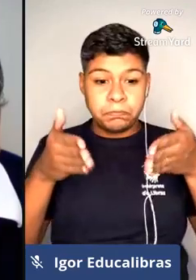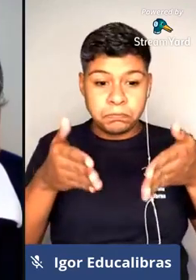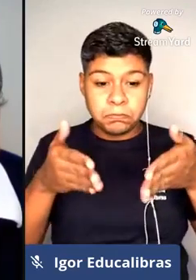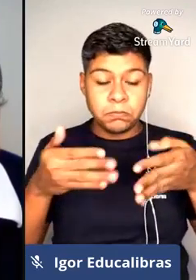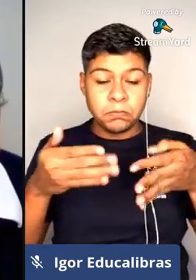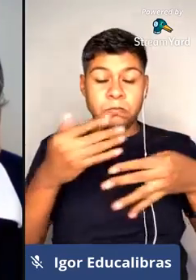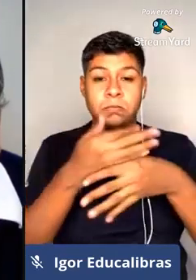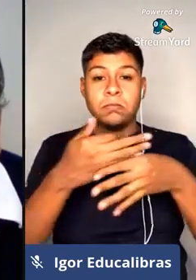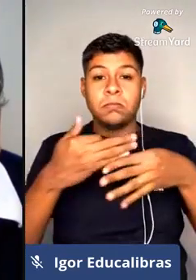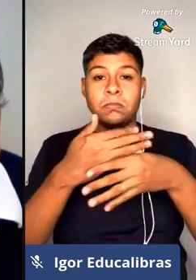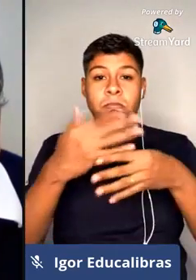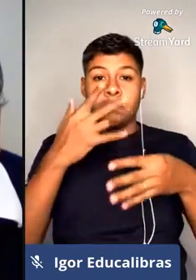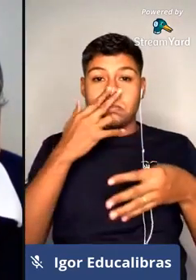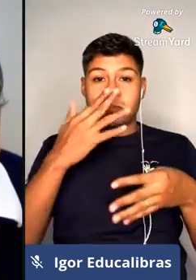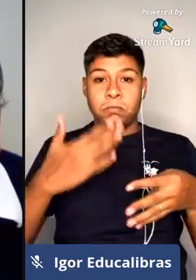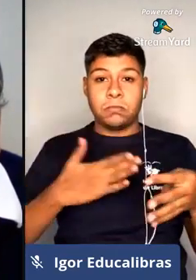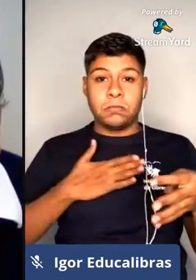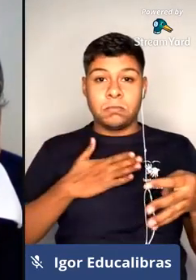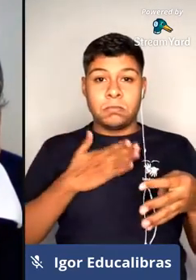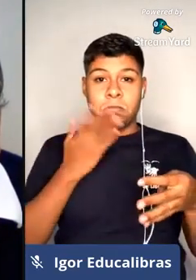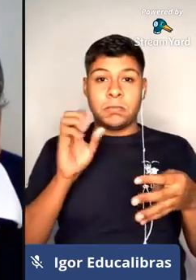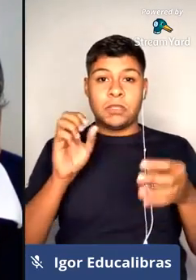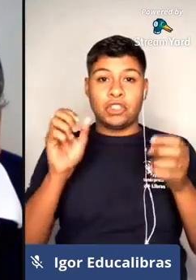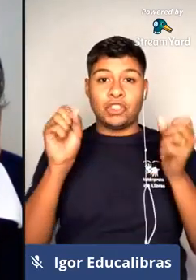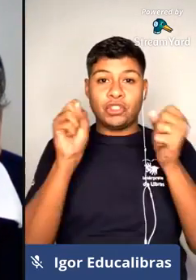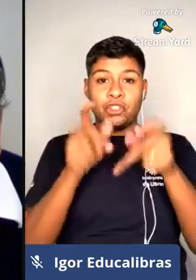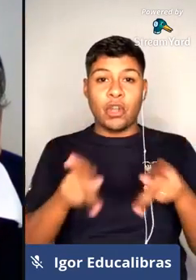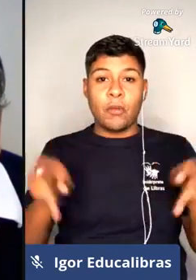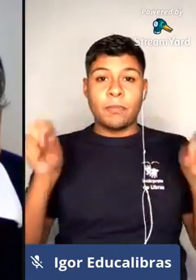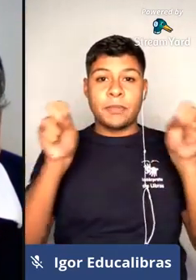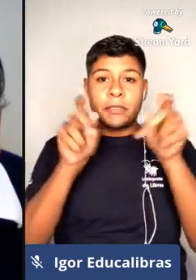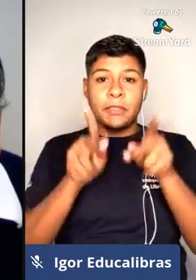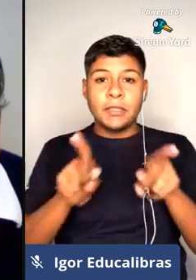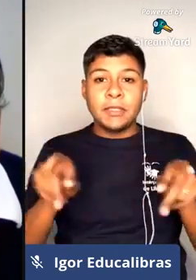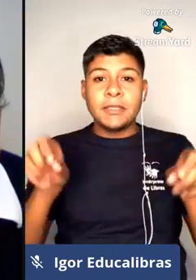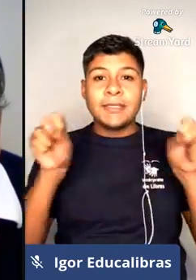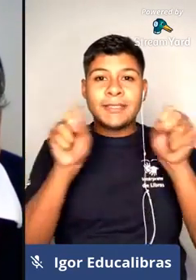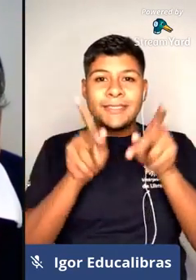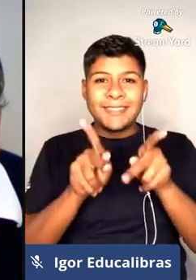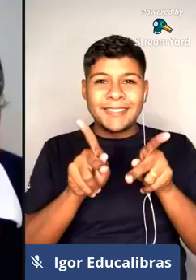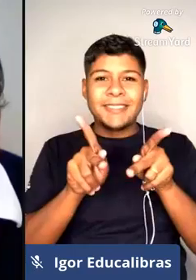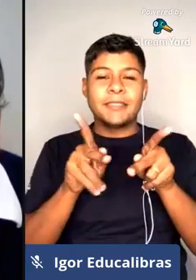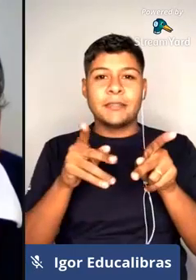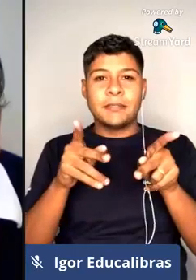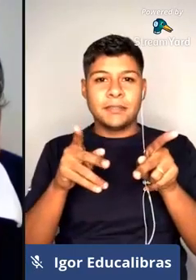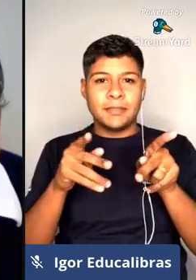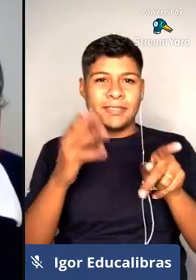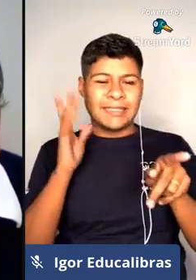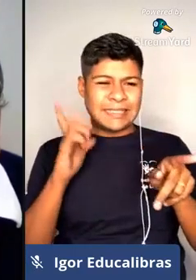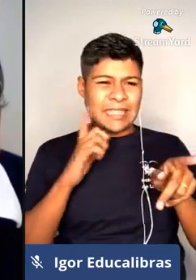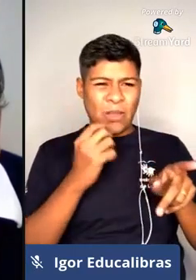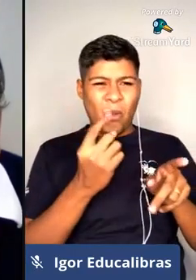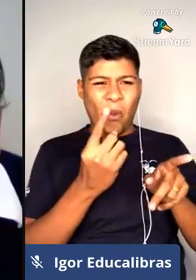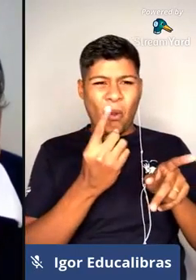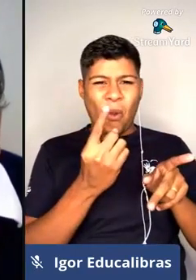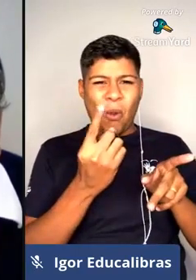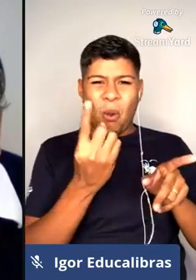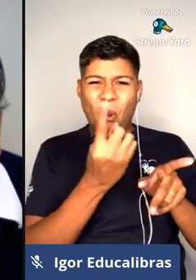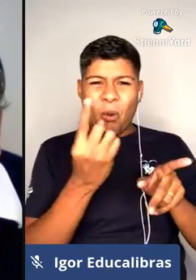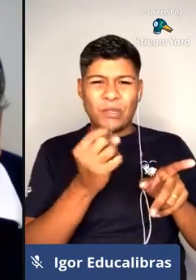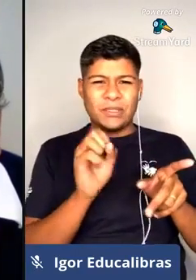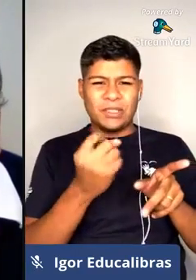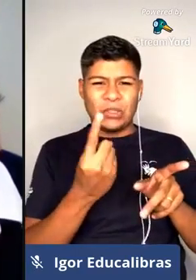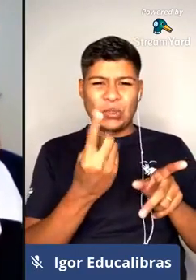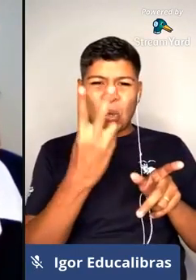Foi feito um TAC com os shoppings centers, na época, acho que 11 ou 12 shopping centers. Foi feito